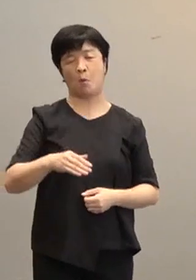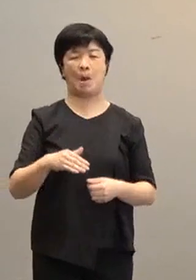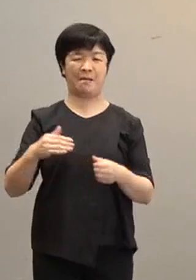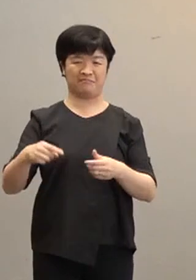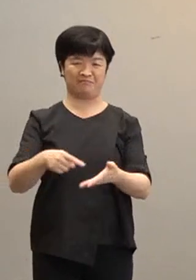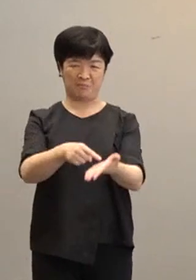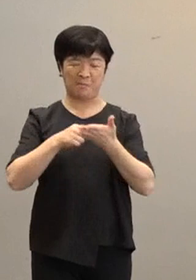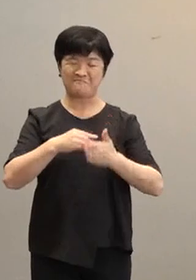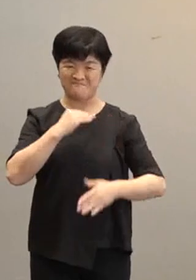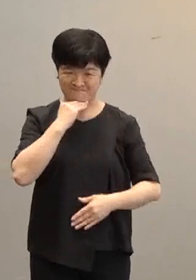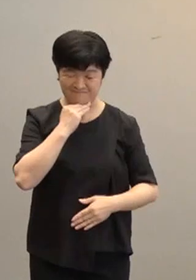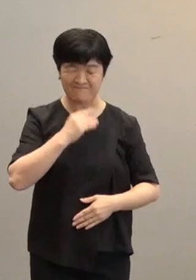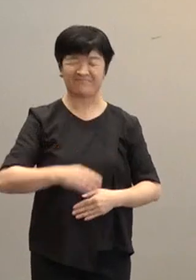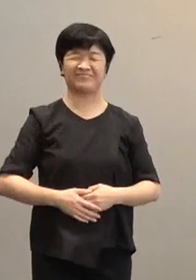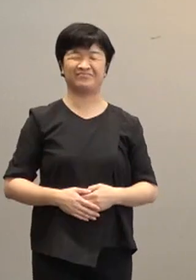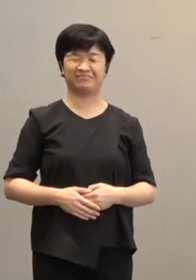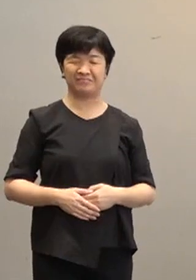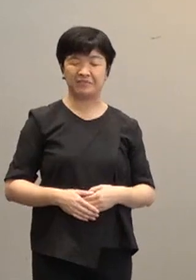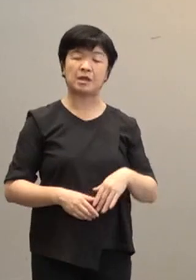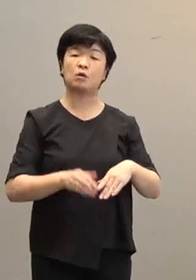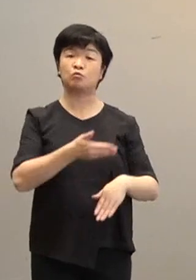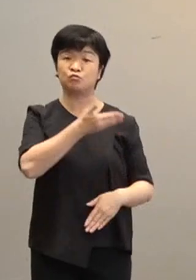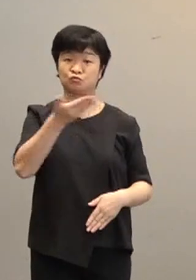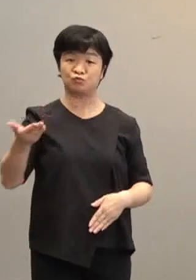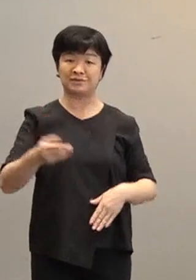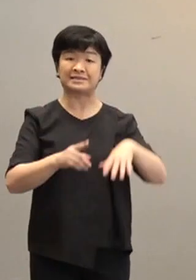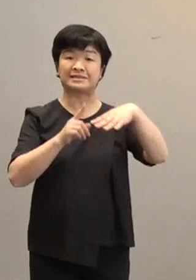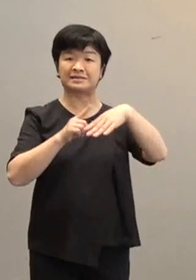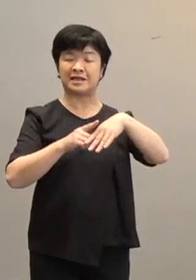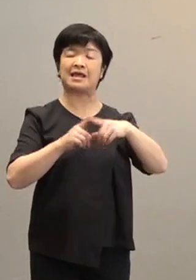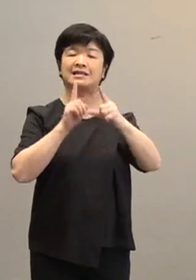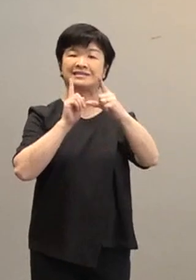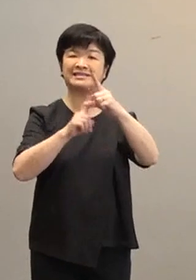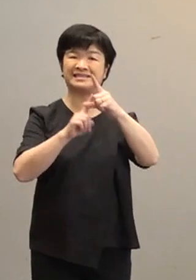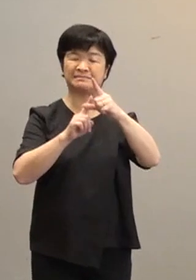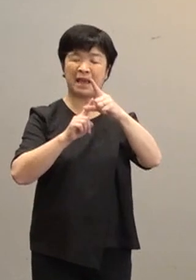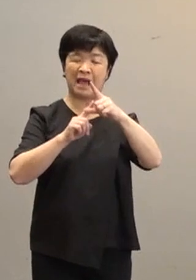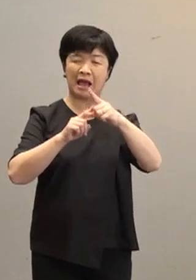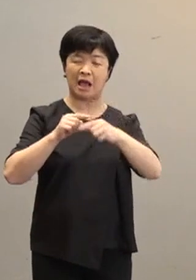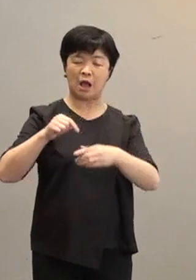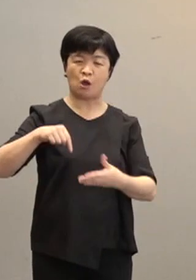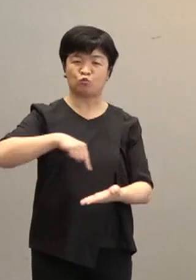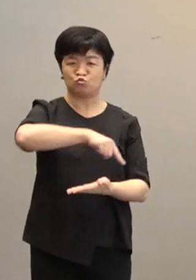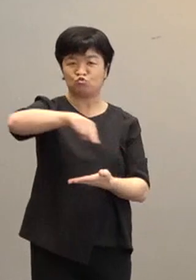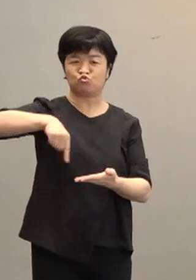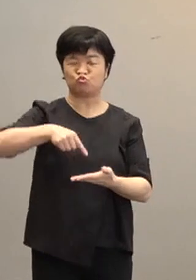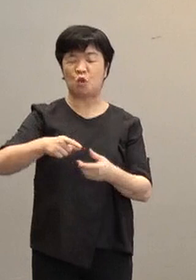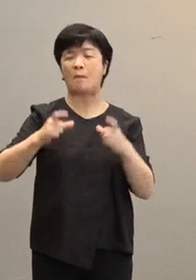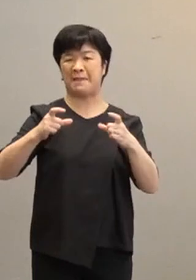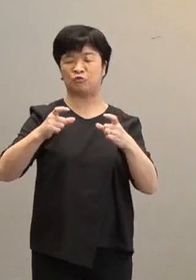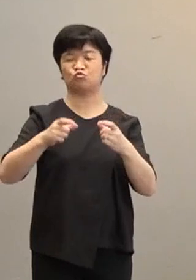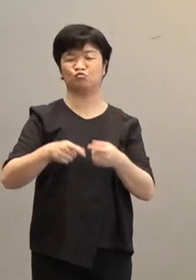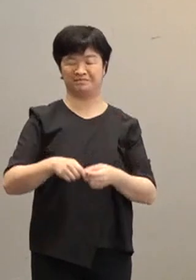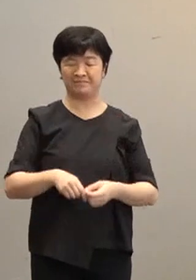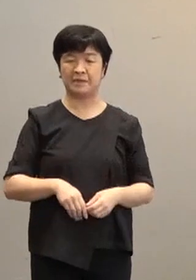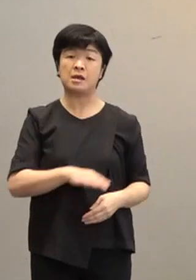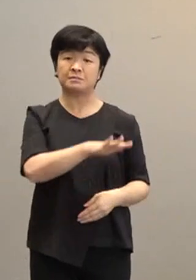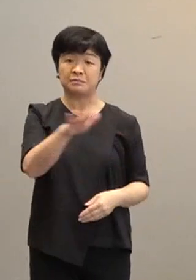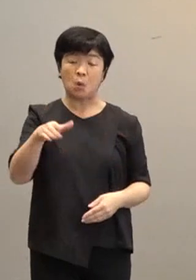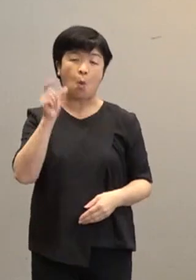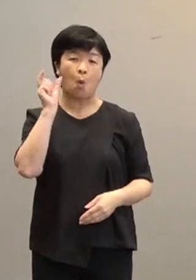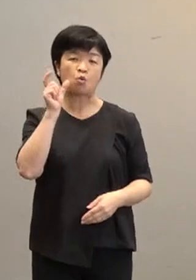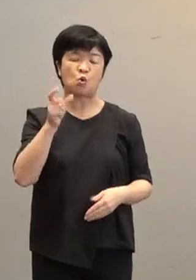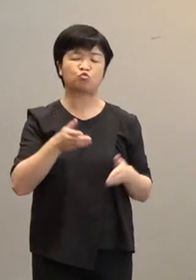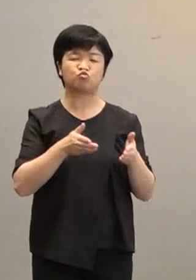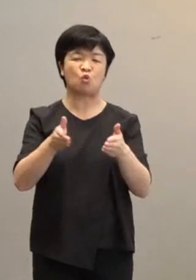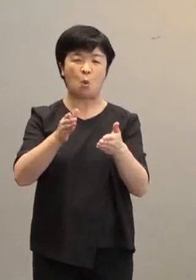次に千葉ぐるっとパスの発売についてお話をいたします。この度多くの方々に高速道路を利用して県内の観光